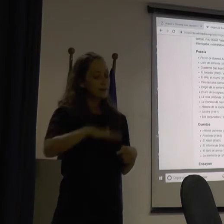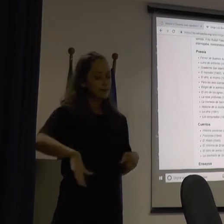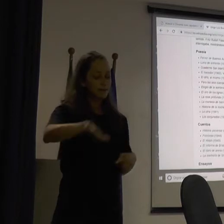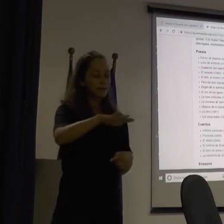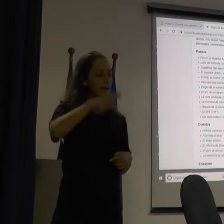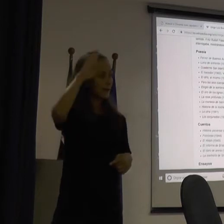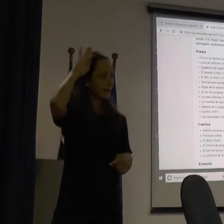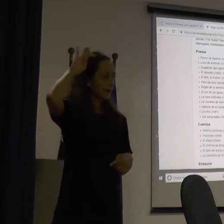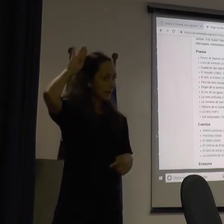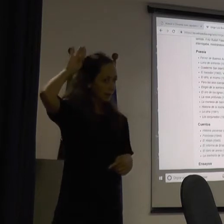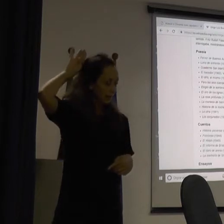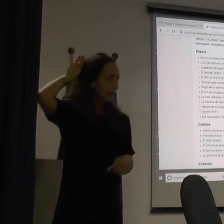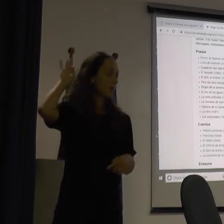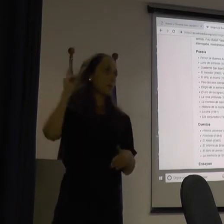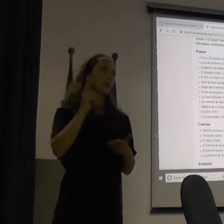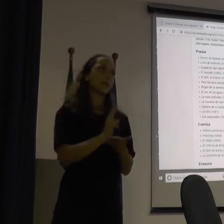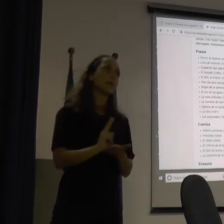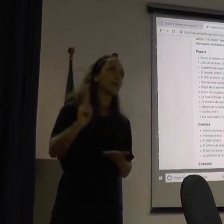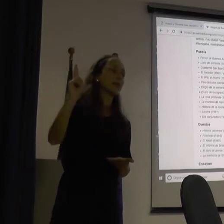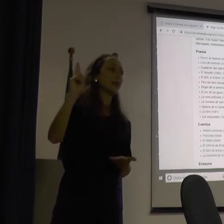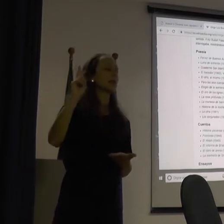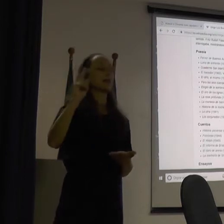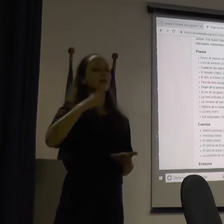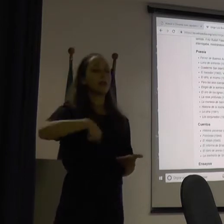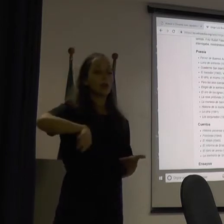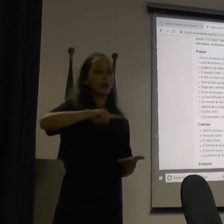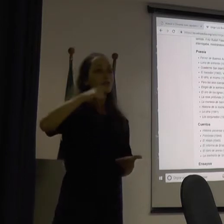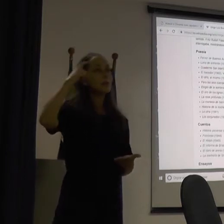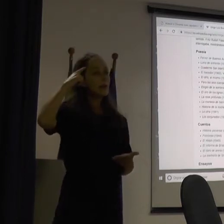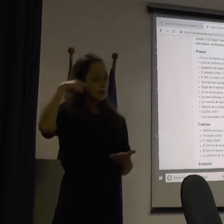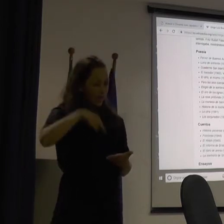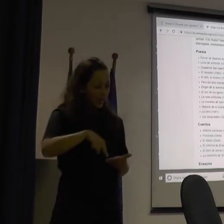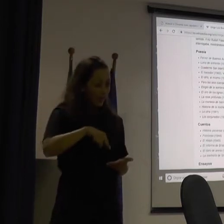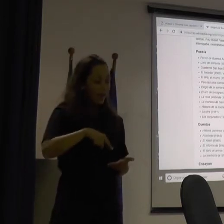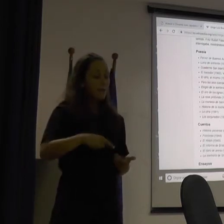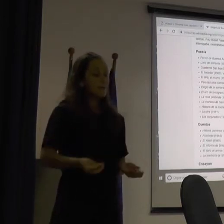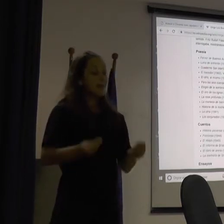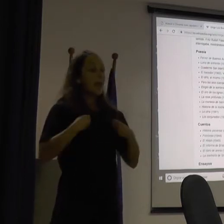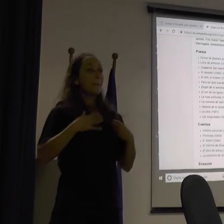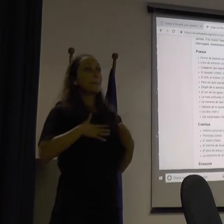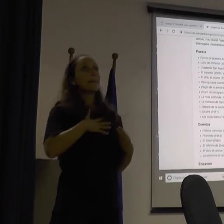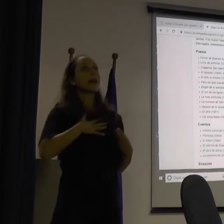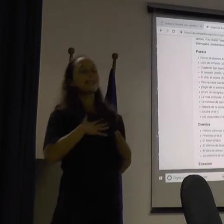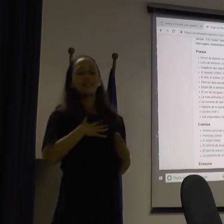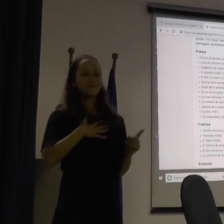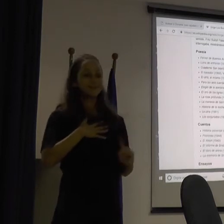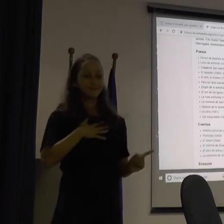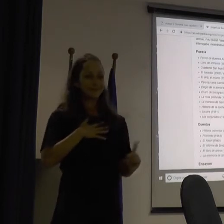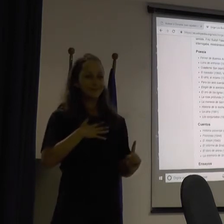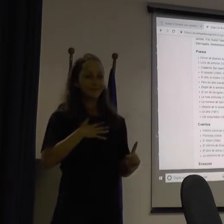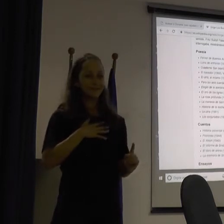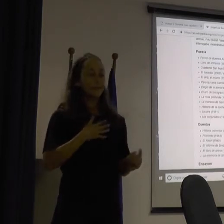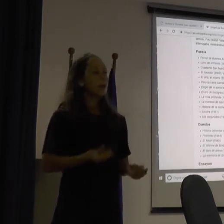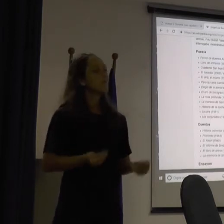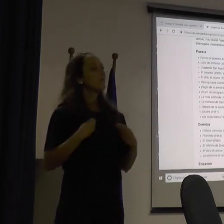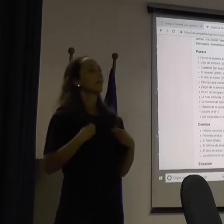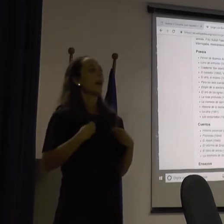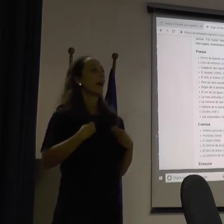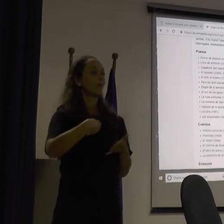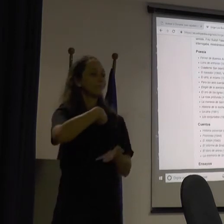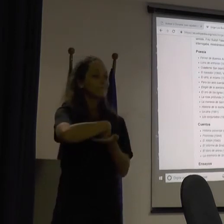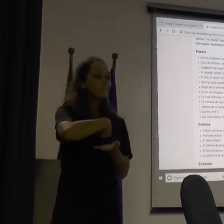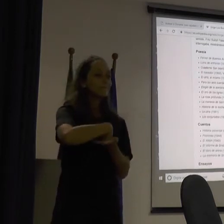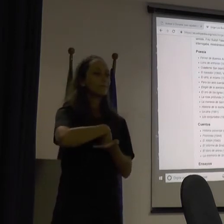ou universidade, a gente não associa isso com prazer. Tá? associa muito mais com obrigação,